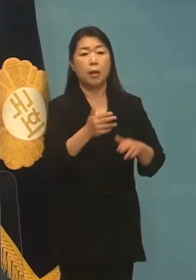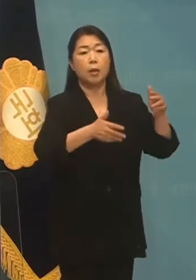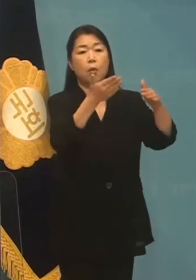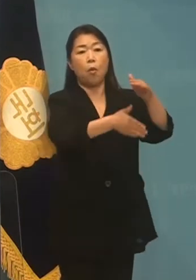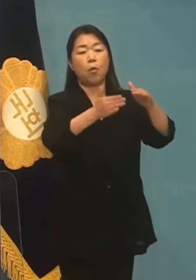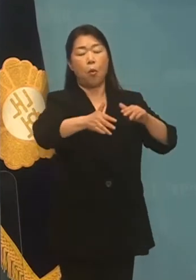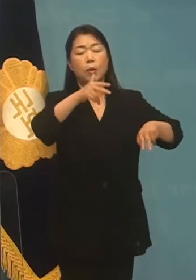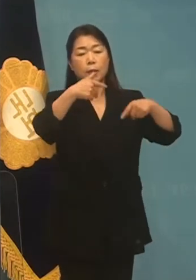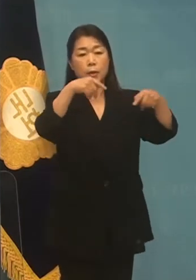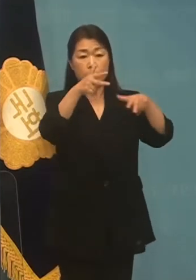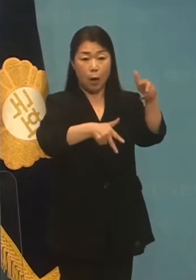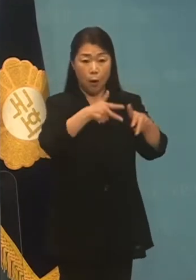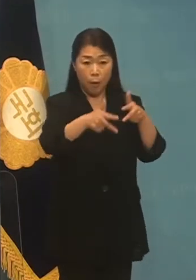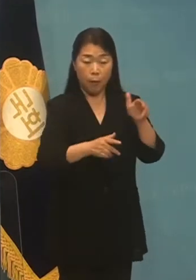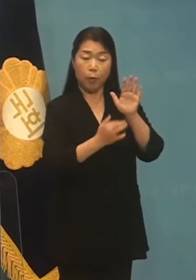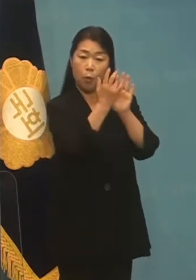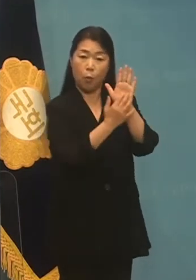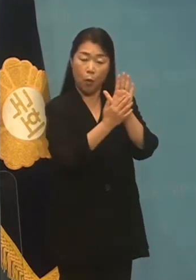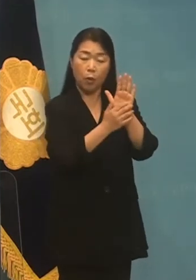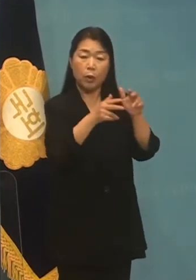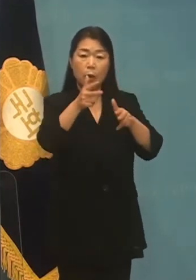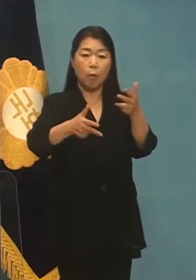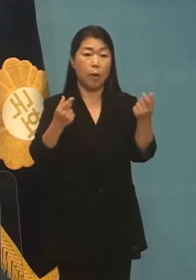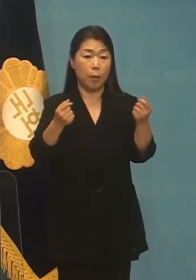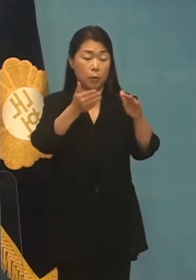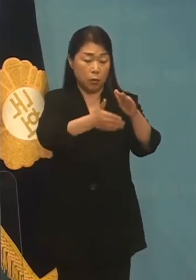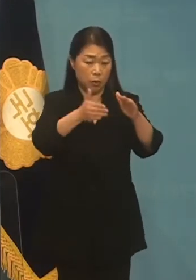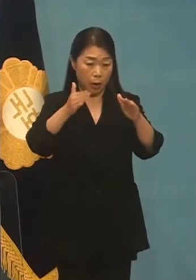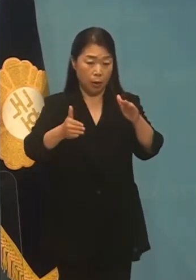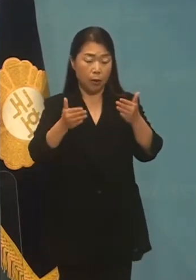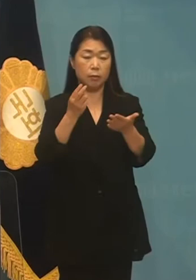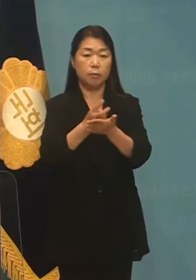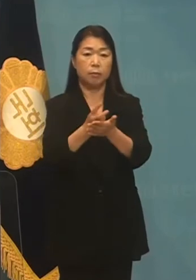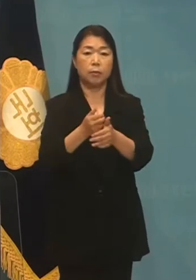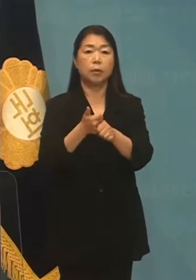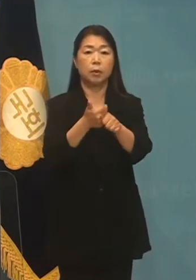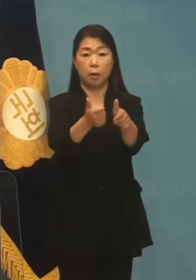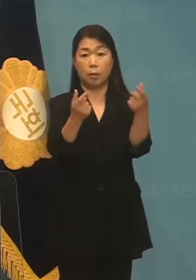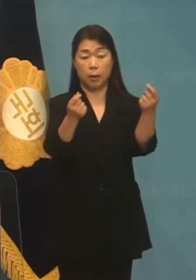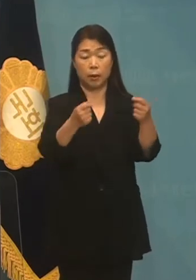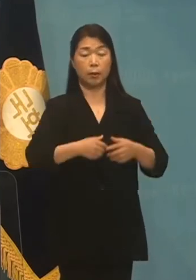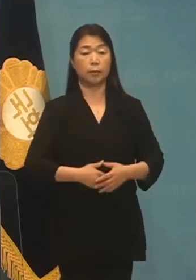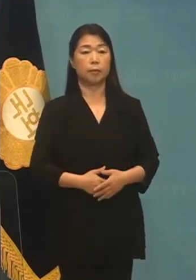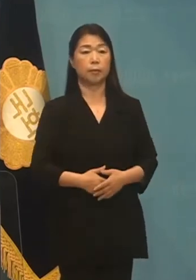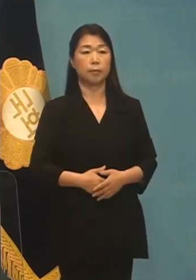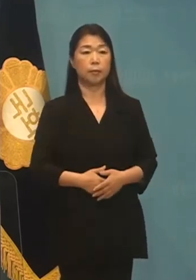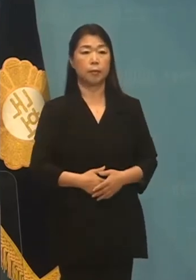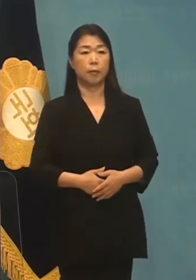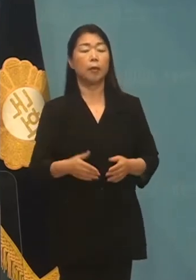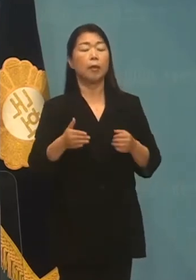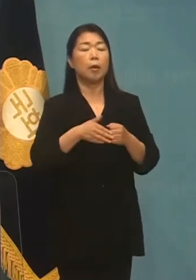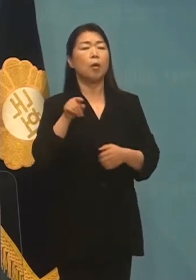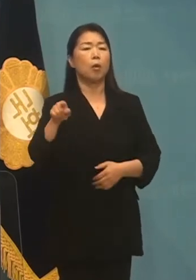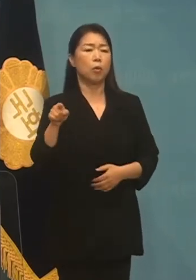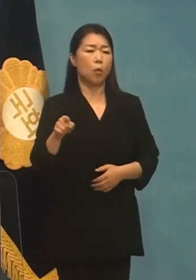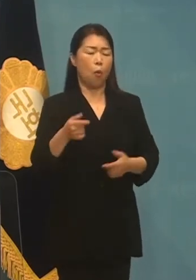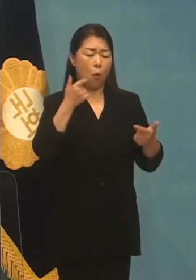있는 경쟁 공모 절차를 통해 결정됐습니다. 이것